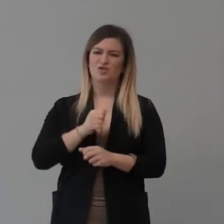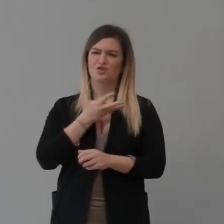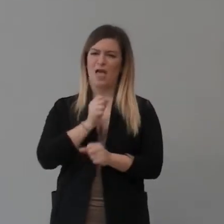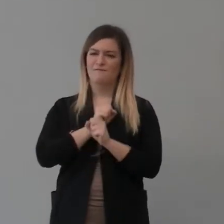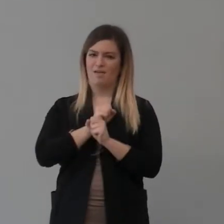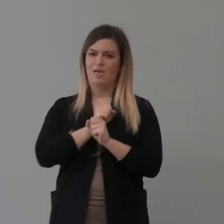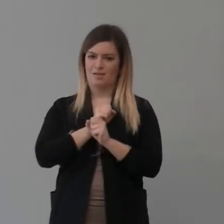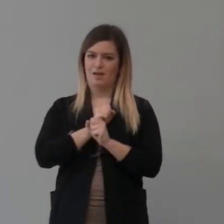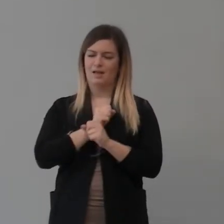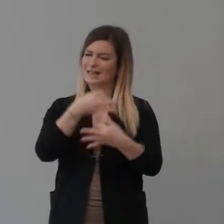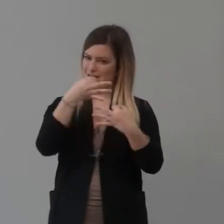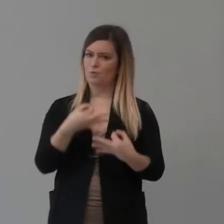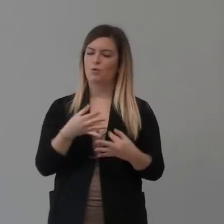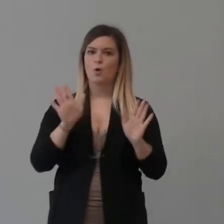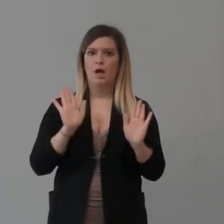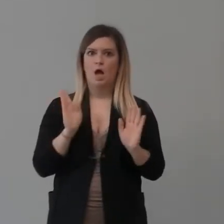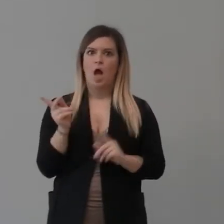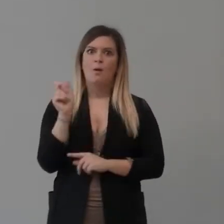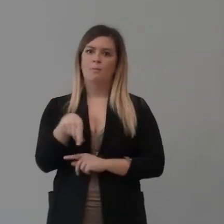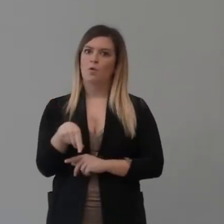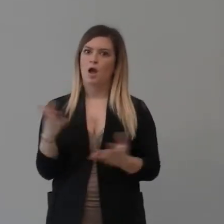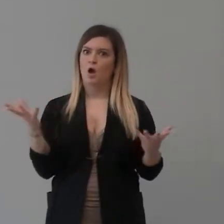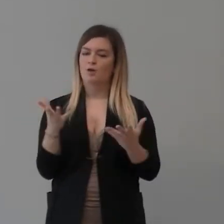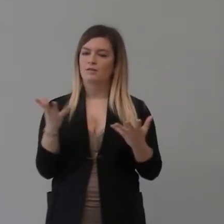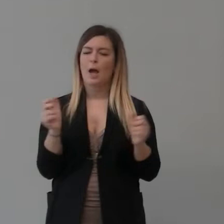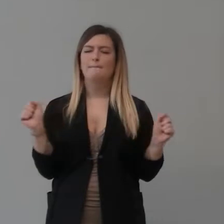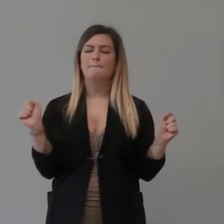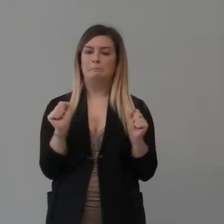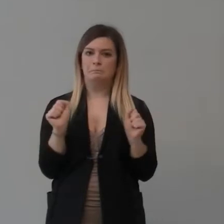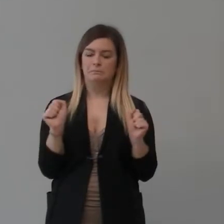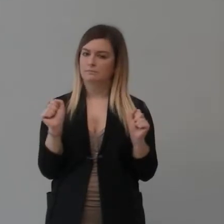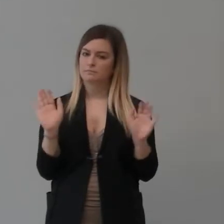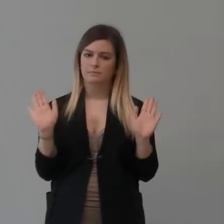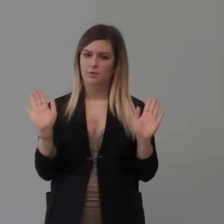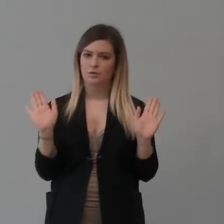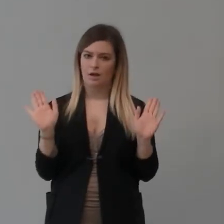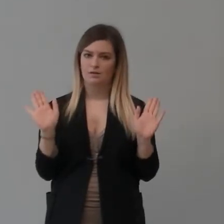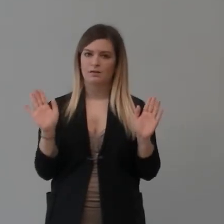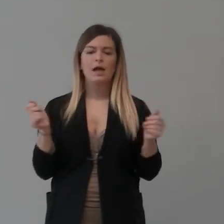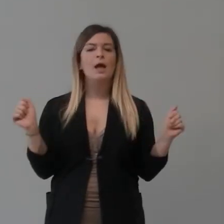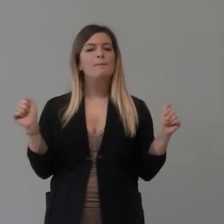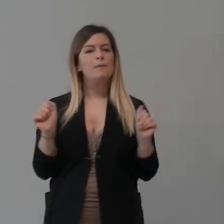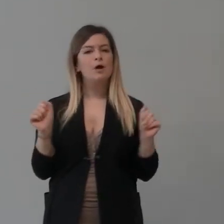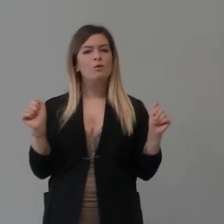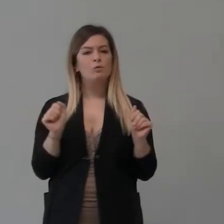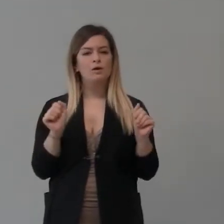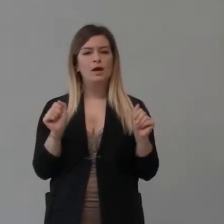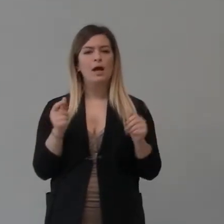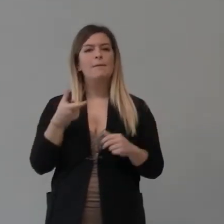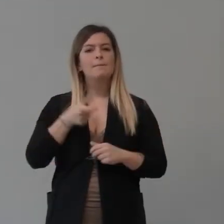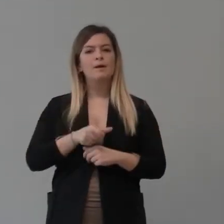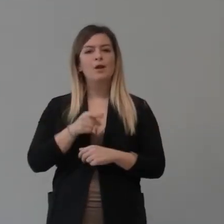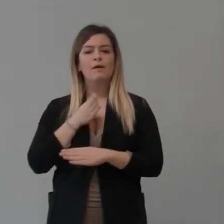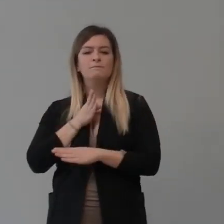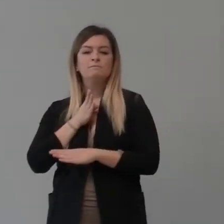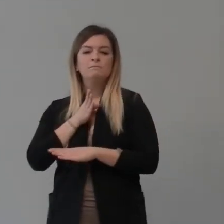Maria, ma c'era anche la paura. C'era anche paura. Paura di affacciarsi nella